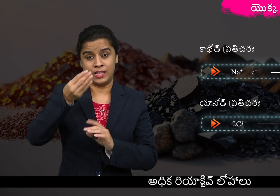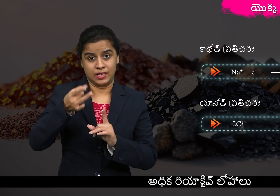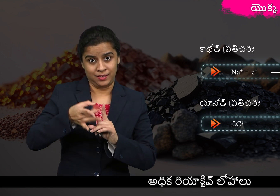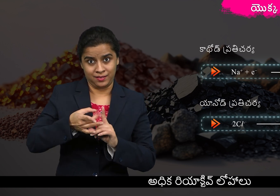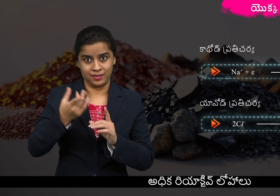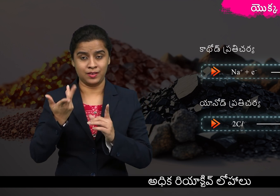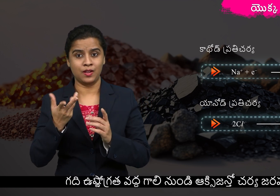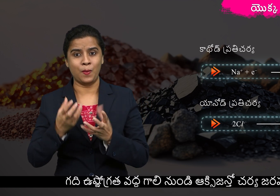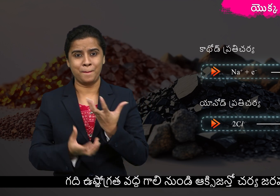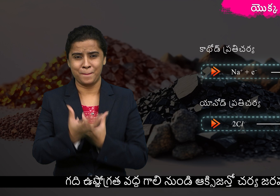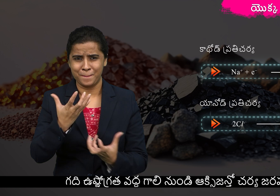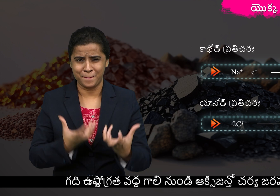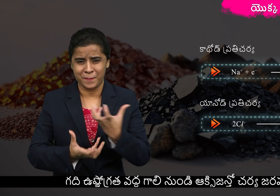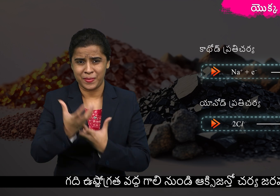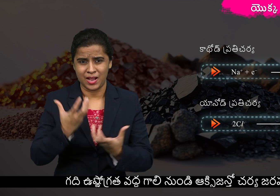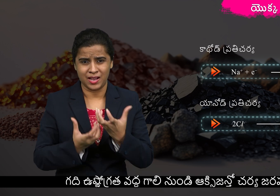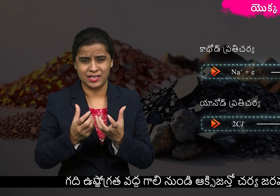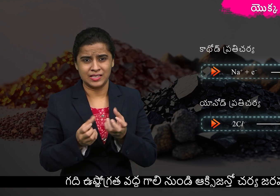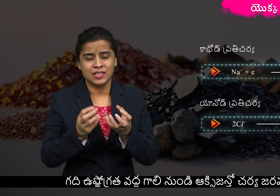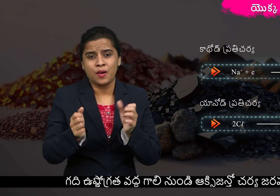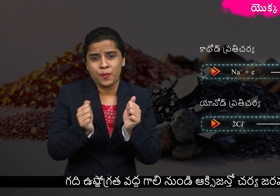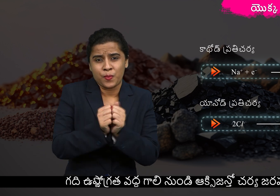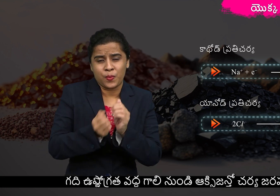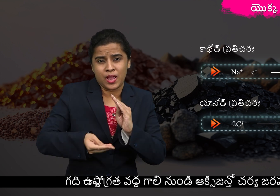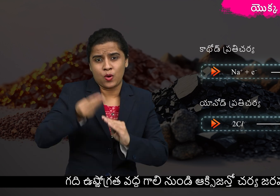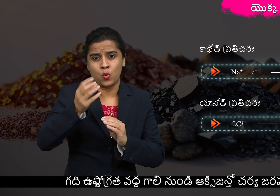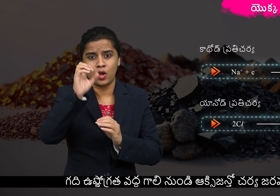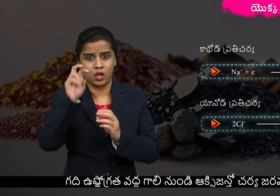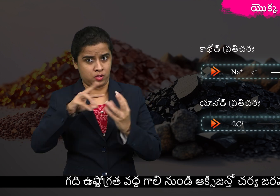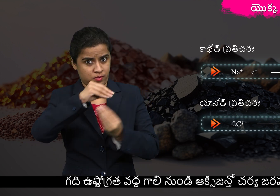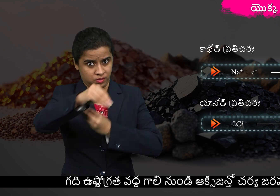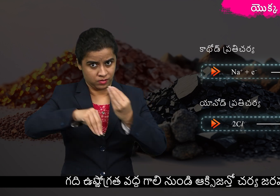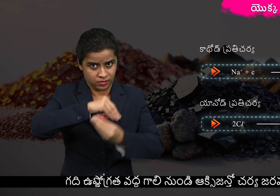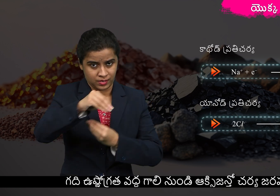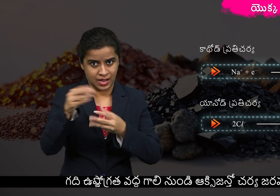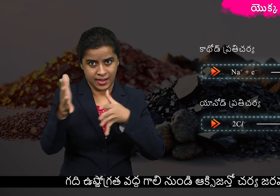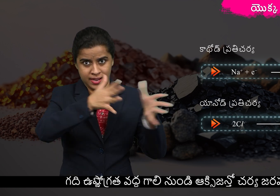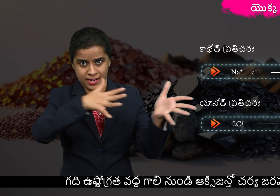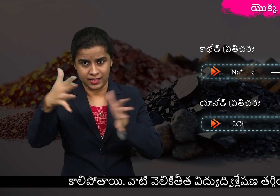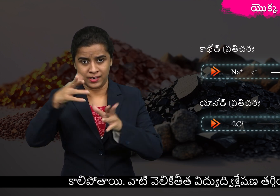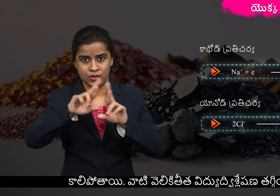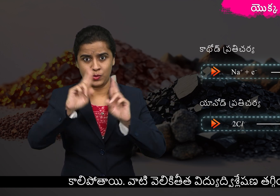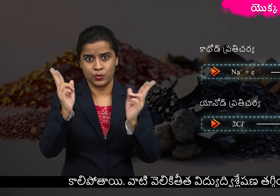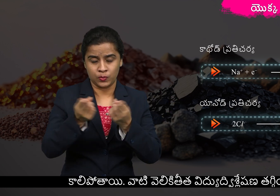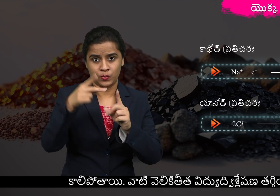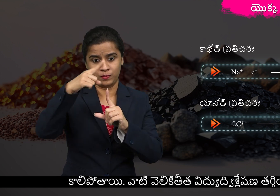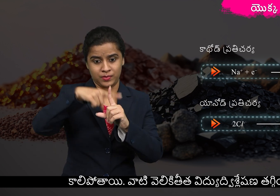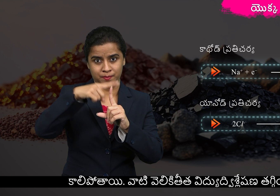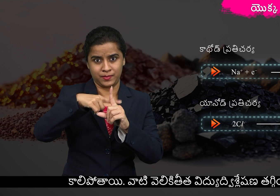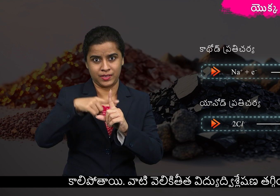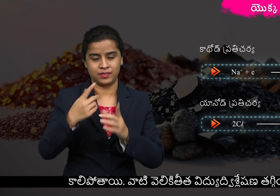అధిక రియాక్టివ్ లోహాలు గది ఉష్ణోగ్రత వద్ద గాలి నుండి ఆక్సిజన్తో చర్య జరపడం ద్వారా